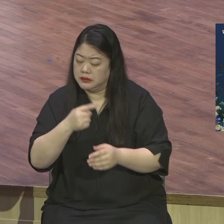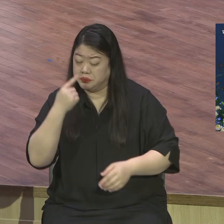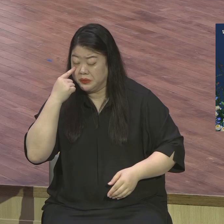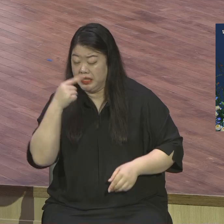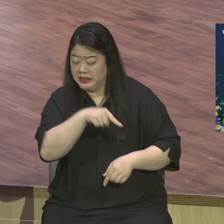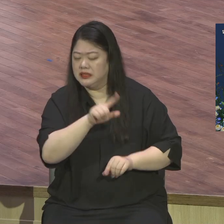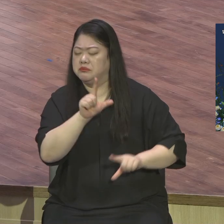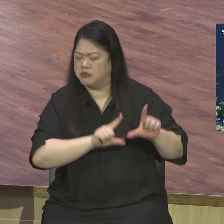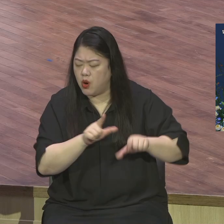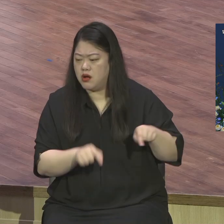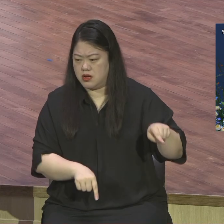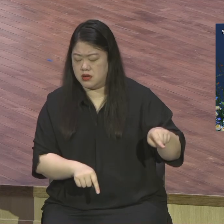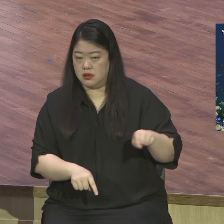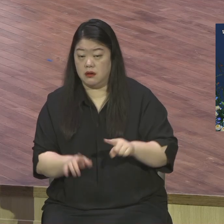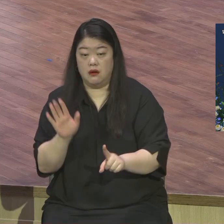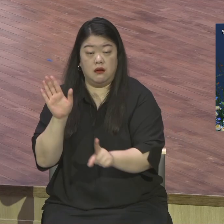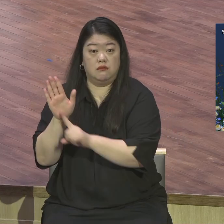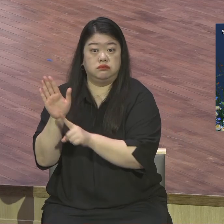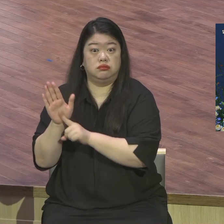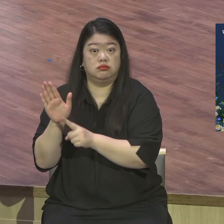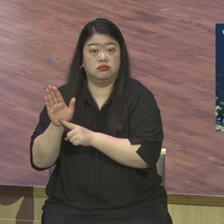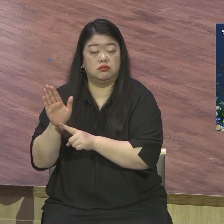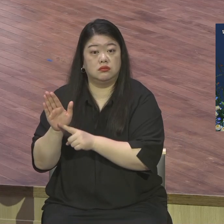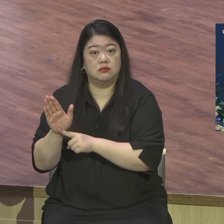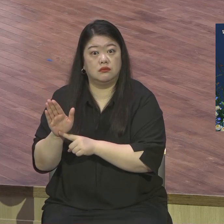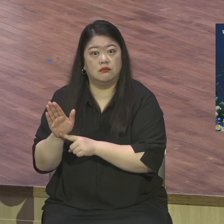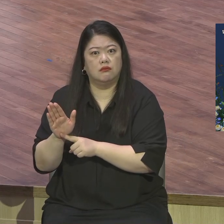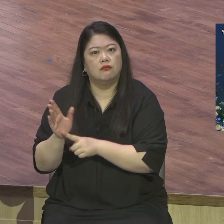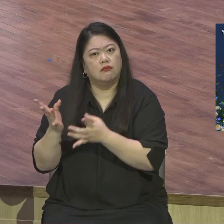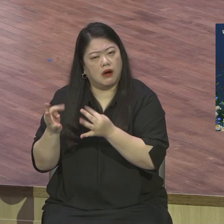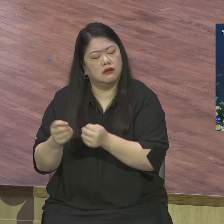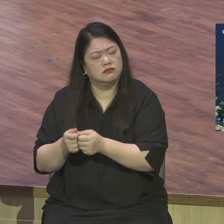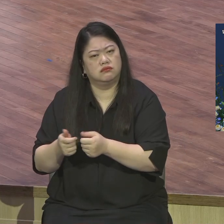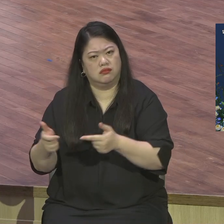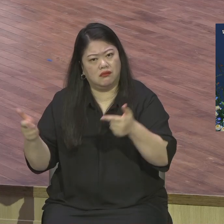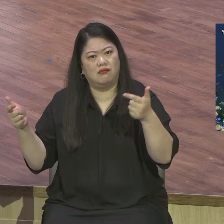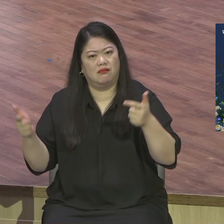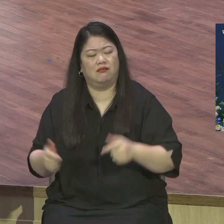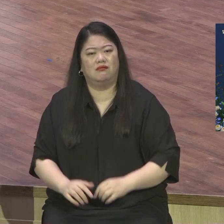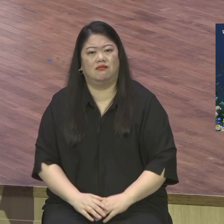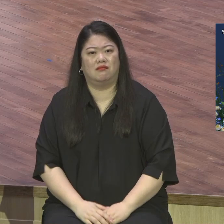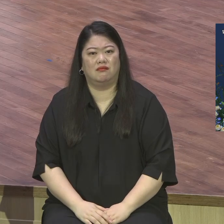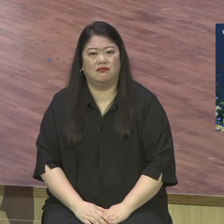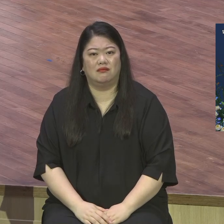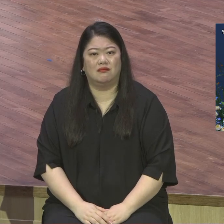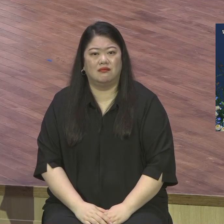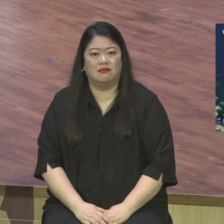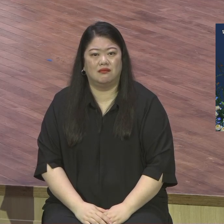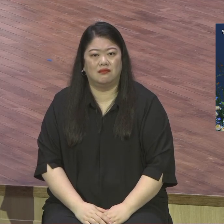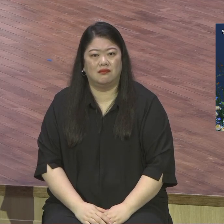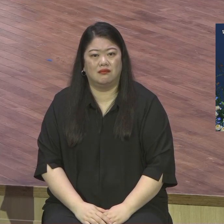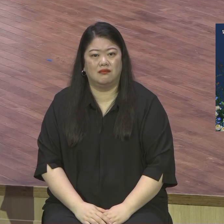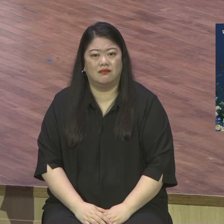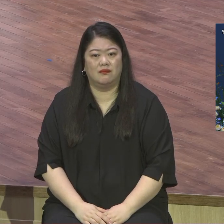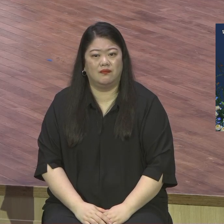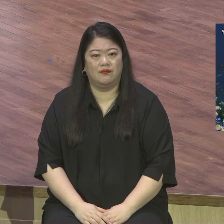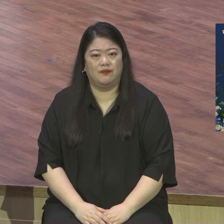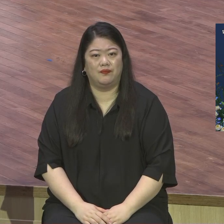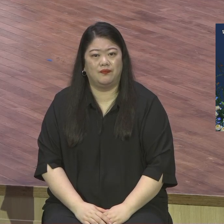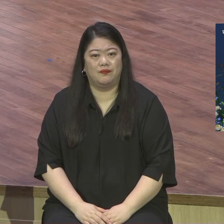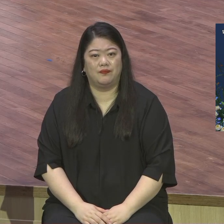재림을 주장하는 그런 단체, 그런 교회. 이것이 지금 많아요. 그래서 인터넷